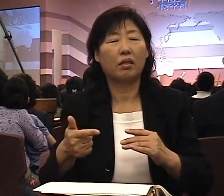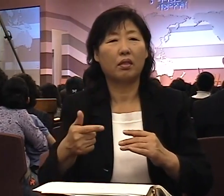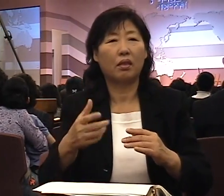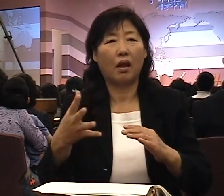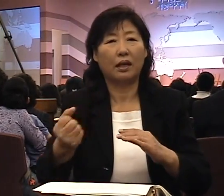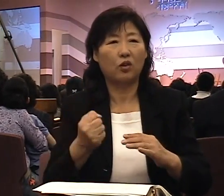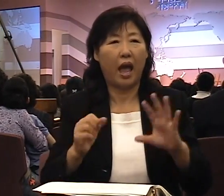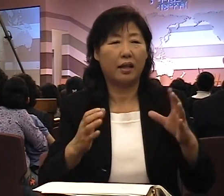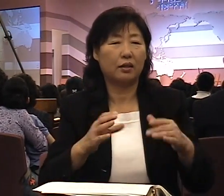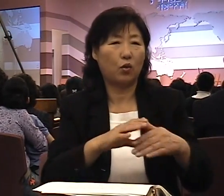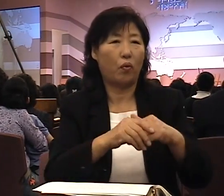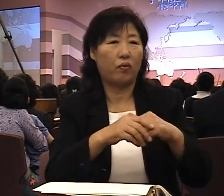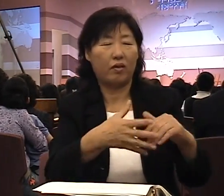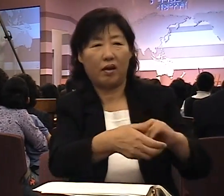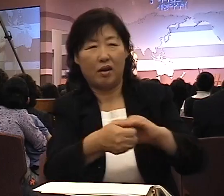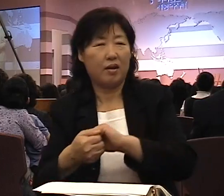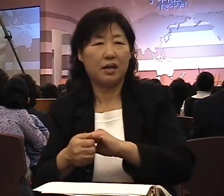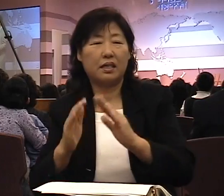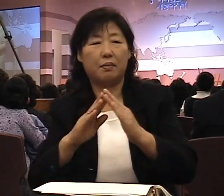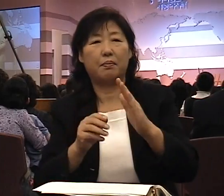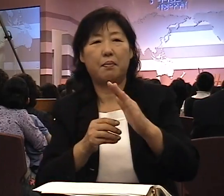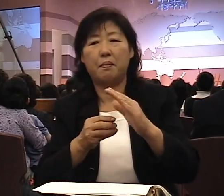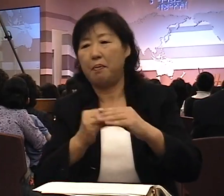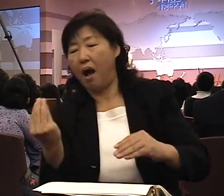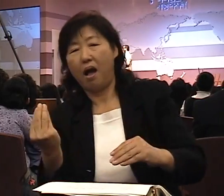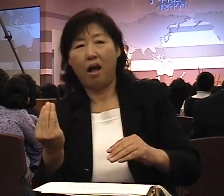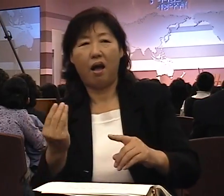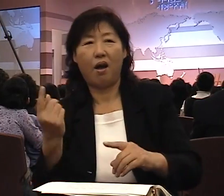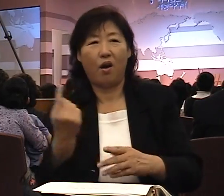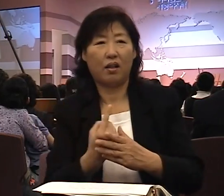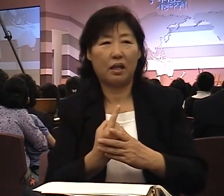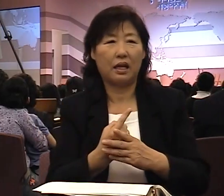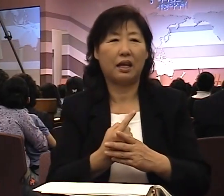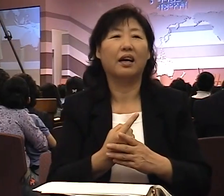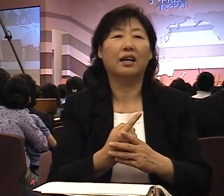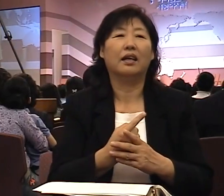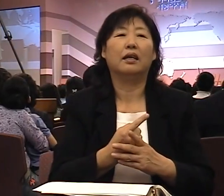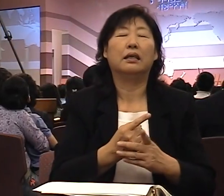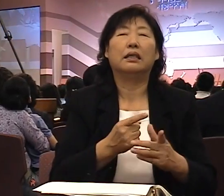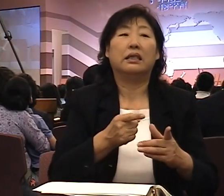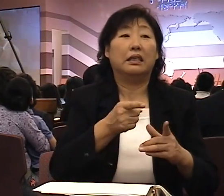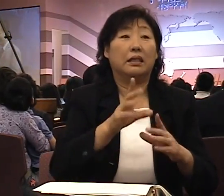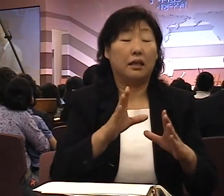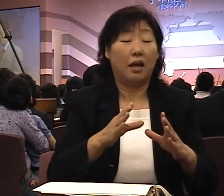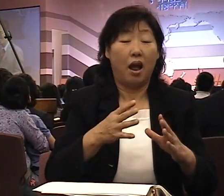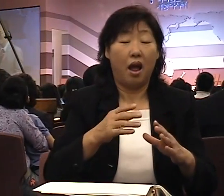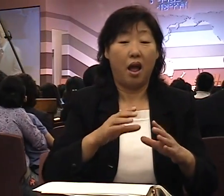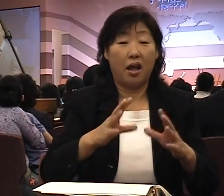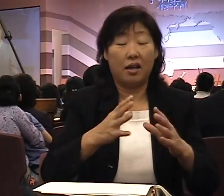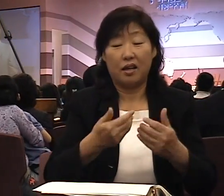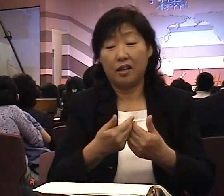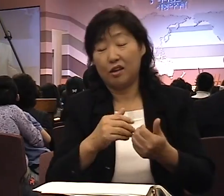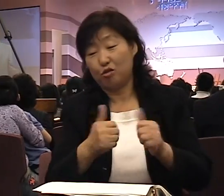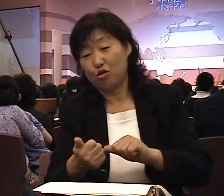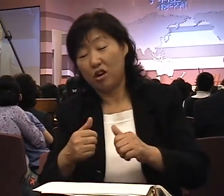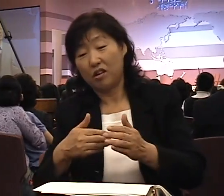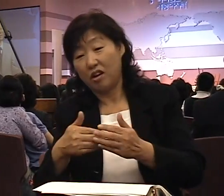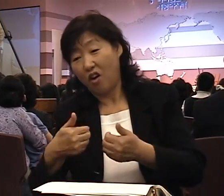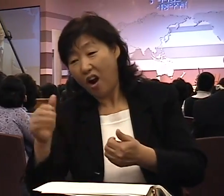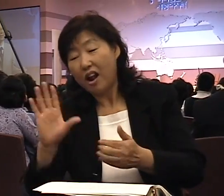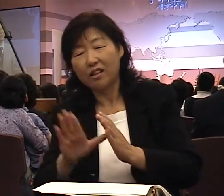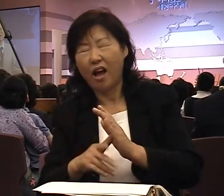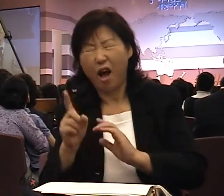없대요. 이 세상 떠날 때 사실 갖고 갈 거 많이 없습니다. 하나님이 주신 패스,